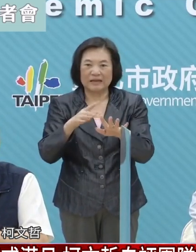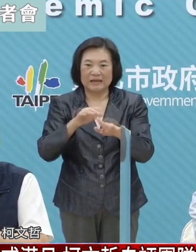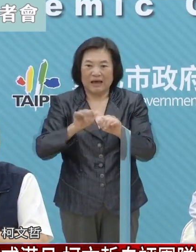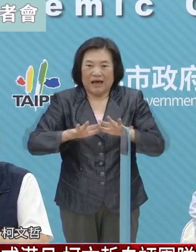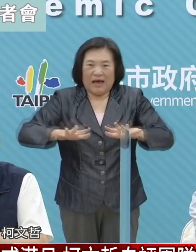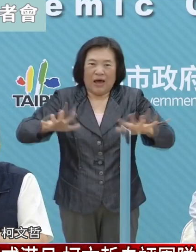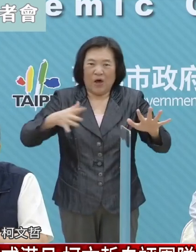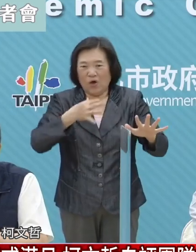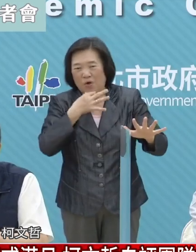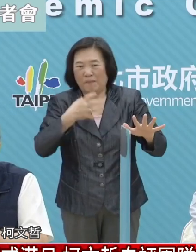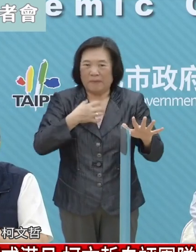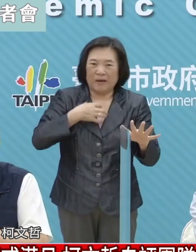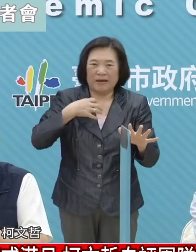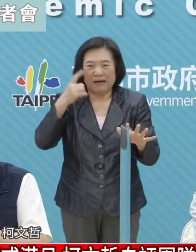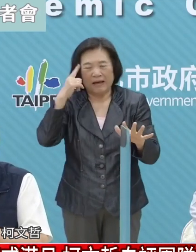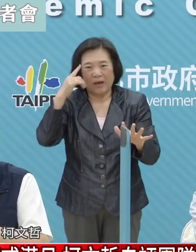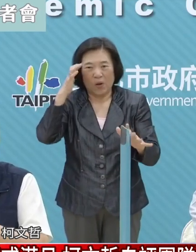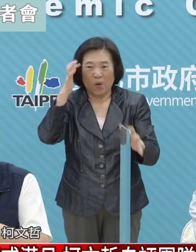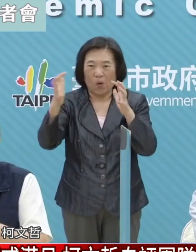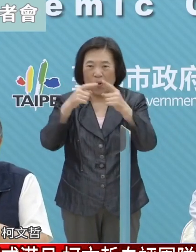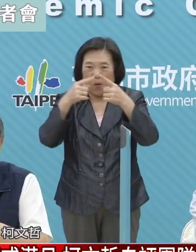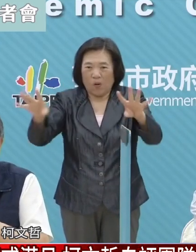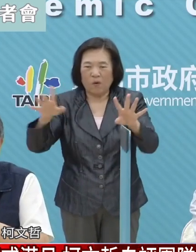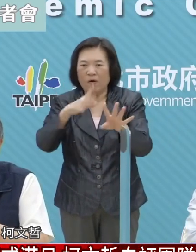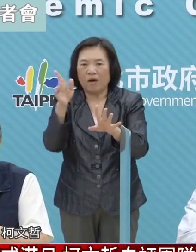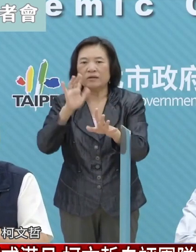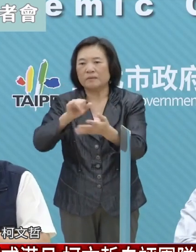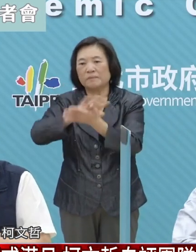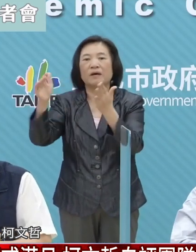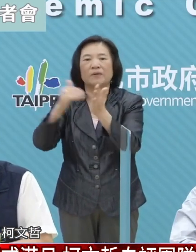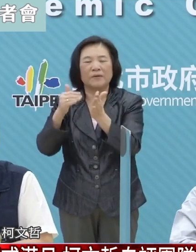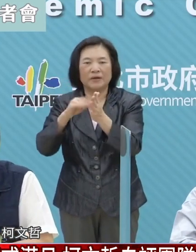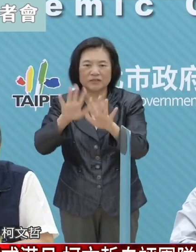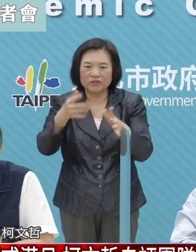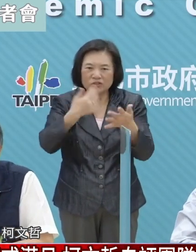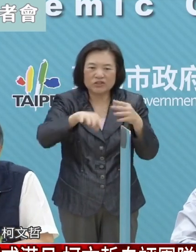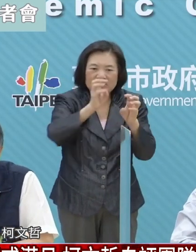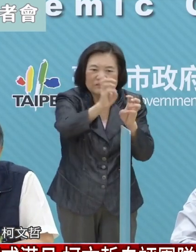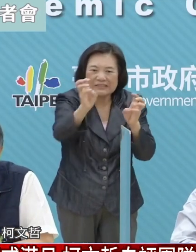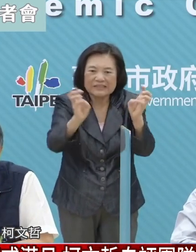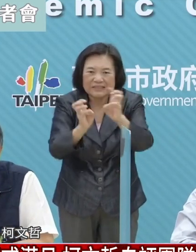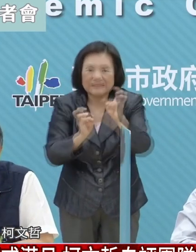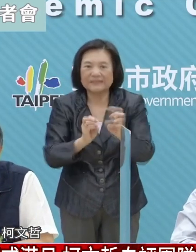怎么消灭那个散在各地的游击队哈。那这个，所以